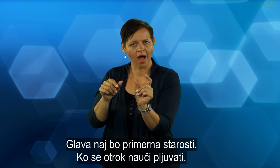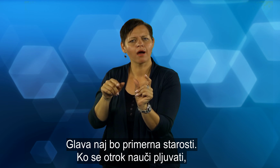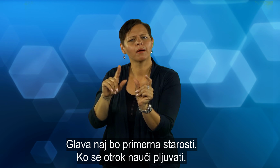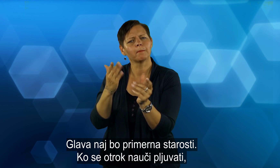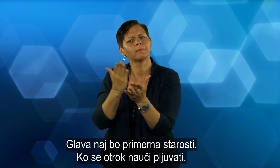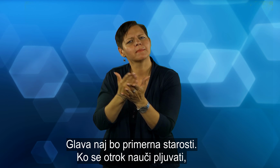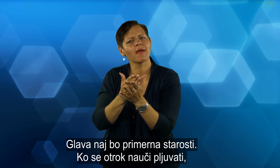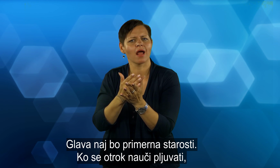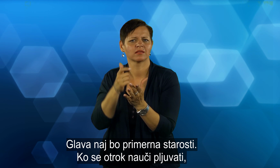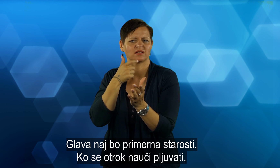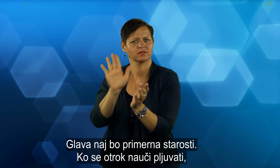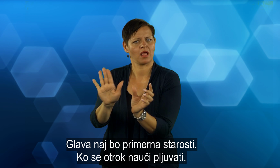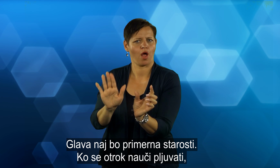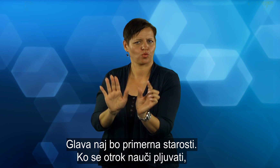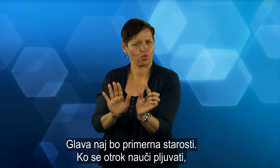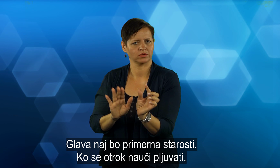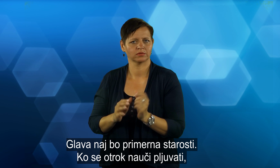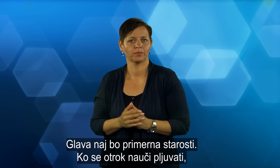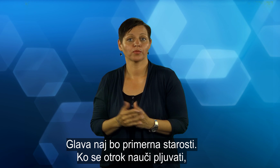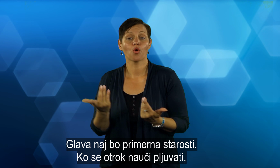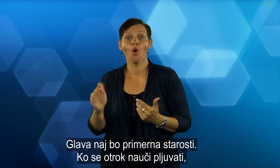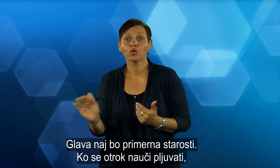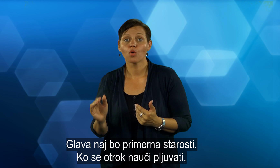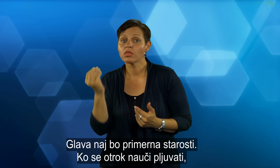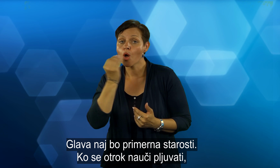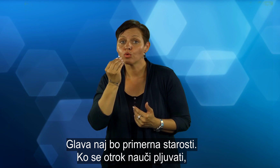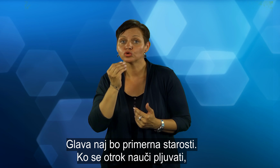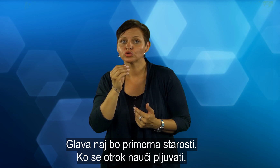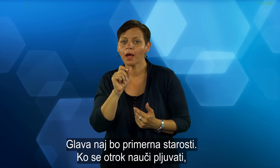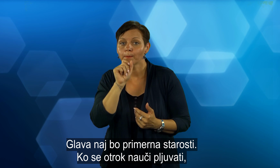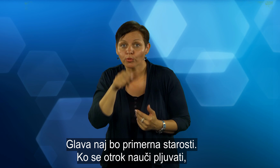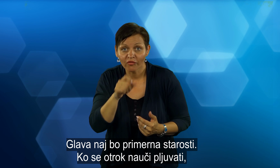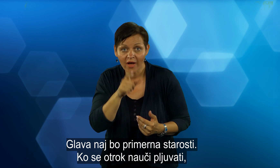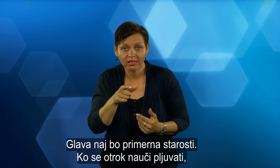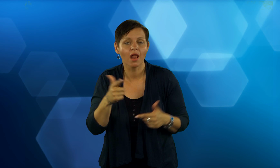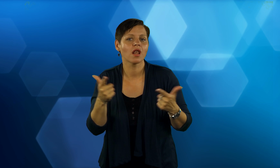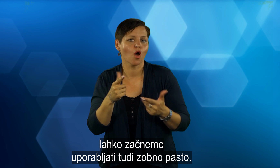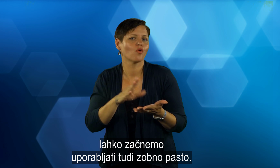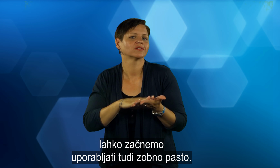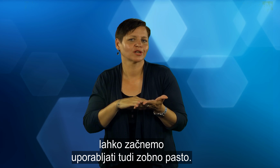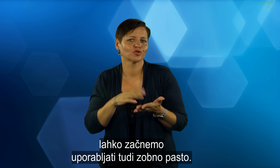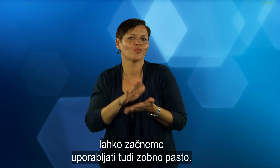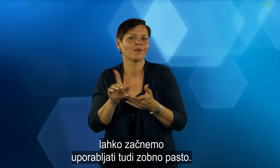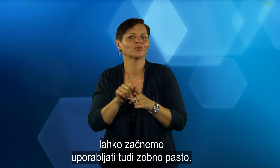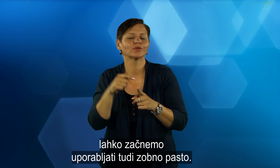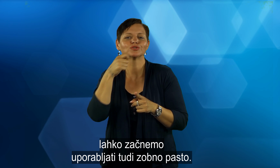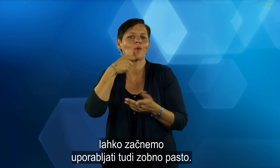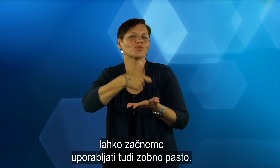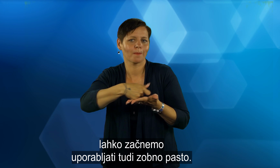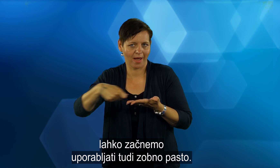primerne starosti. Ko se otrok nauči pljuvati, lahko začnemo uporabljati tudi zobno